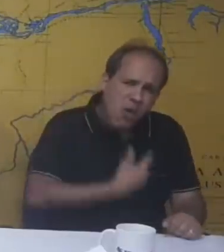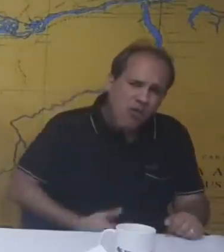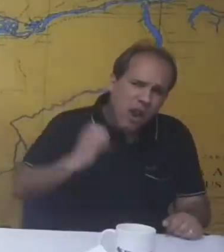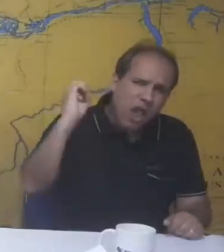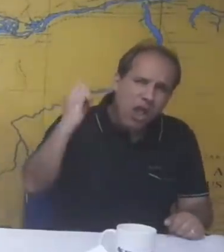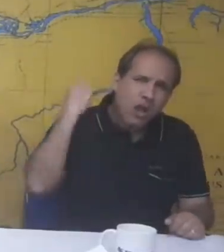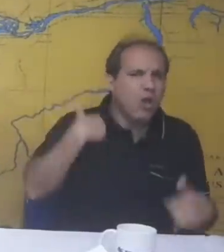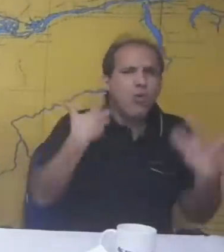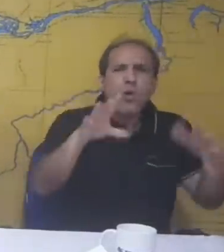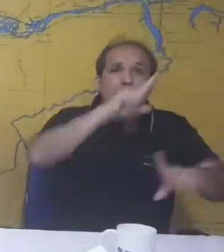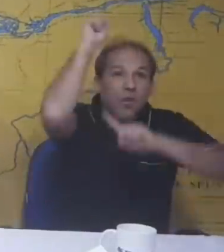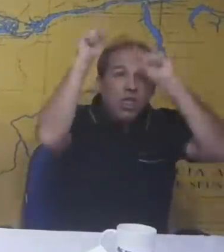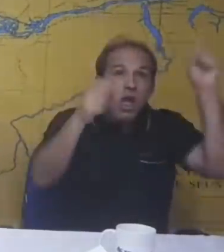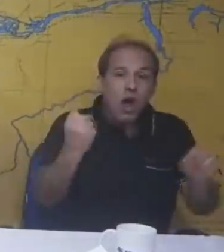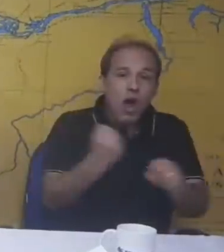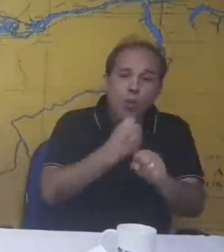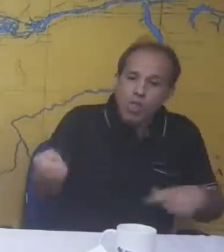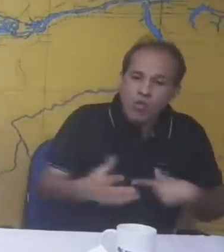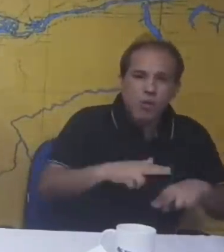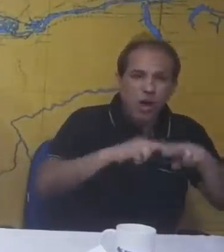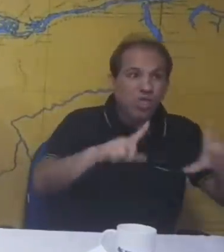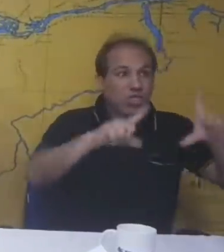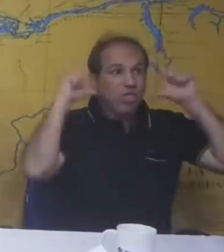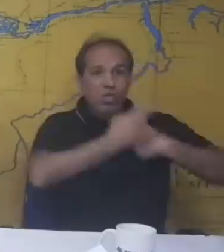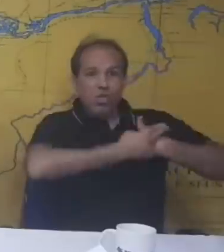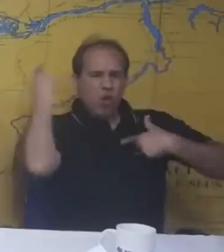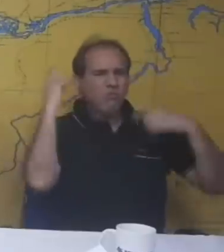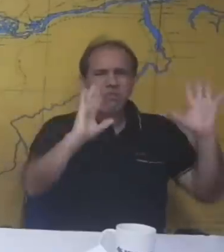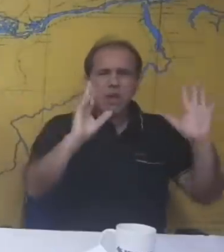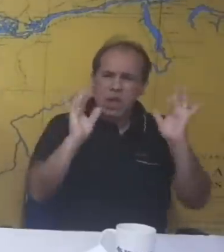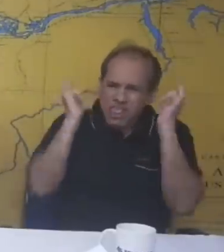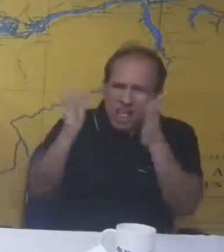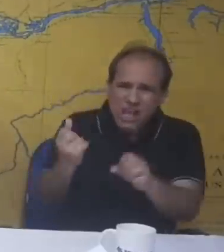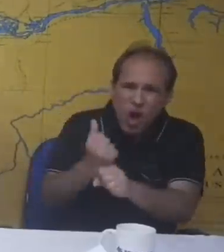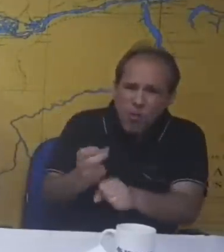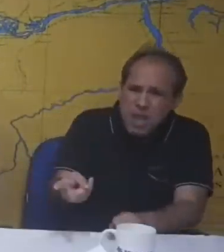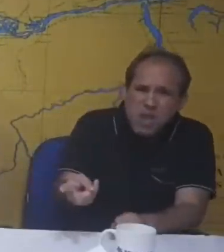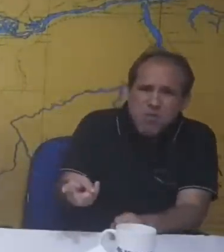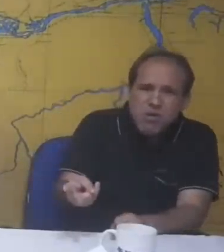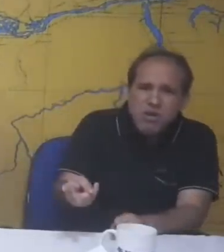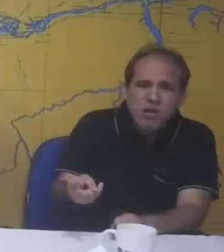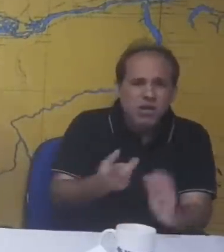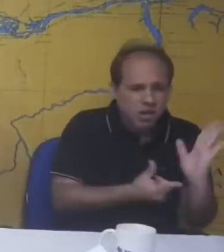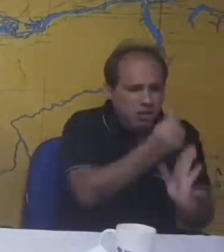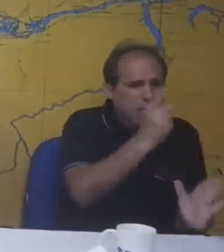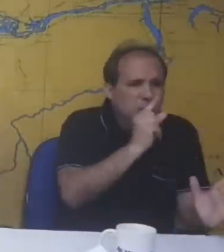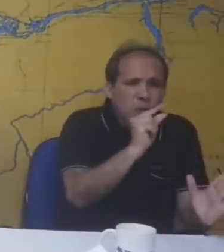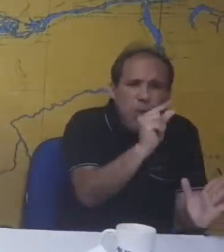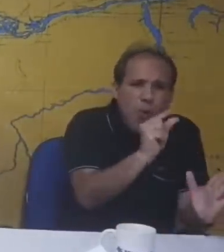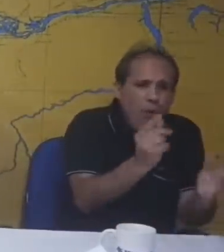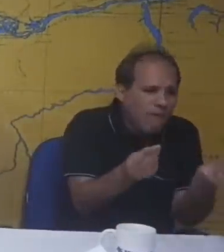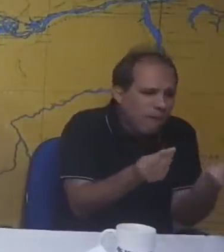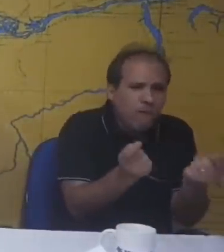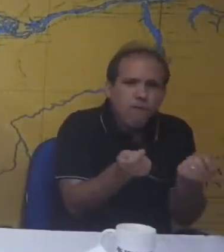Eu não quero inventar uma obra nova agora para ficar uma marca minha e enterrar o pouco que nós temos de recursos orçamentários e deixar de concluir